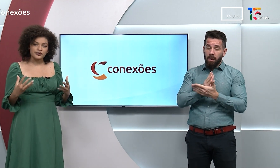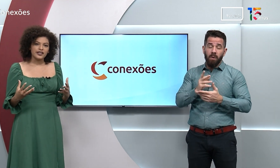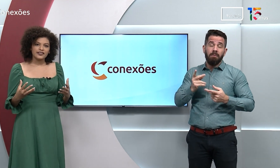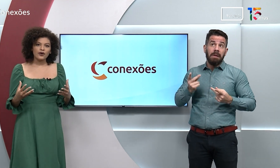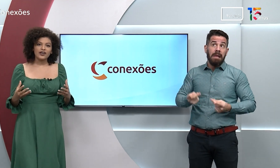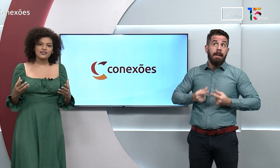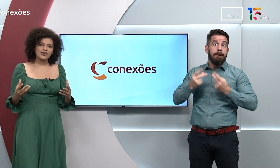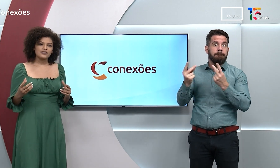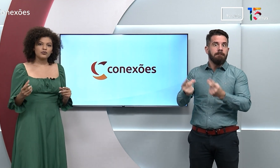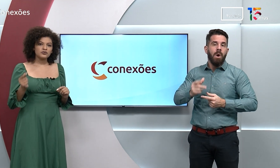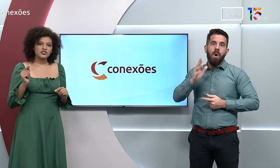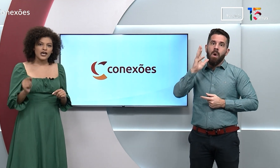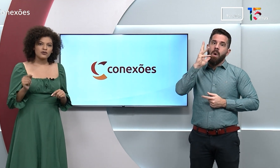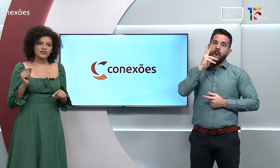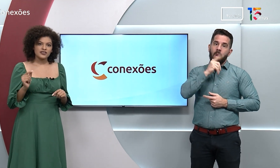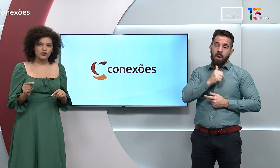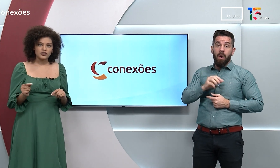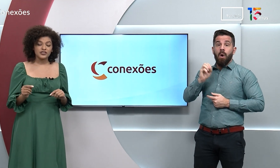Obrigada, Amanda.